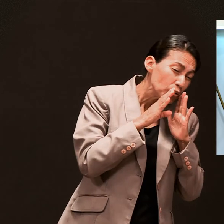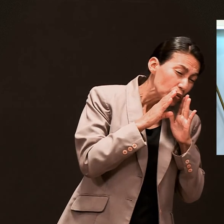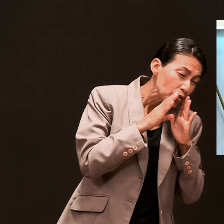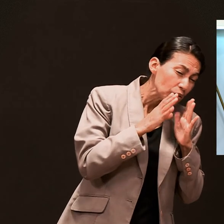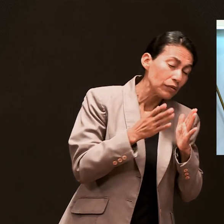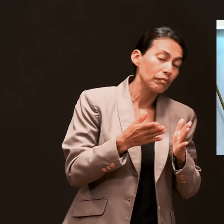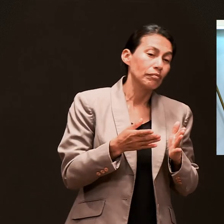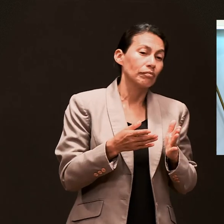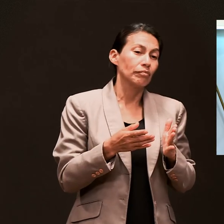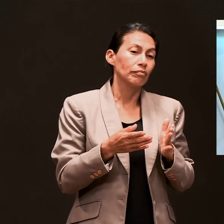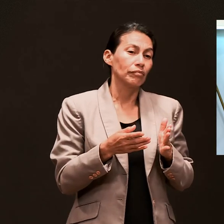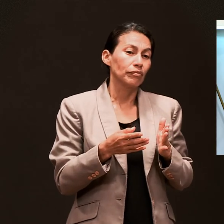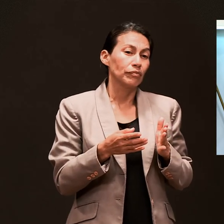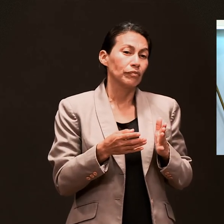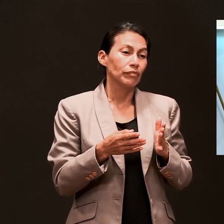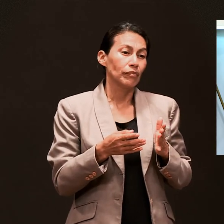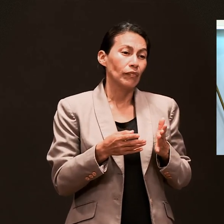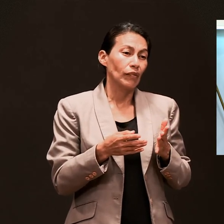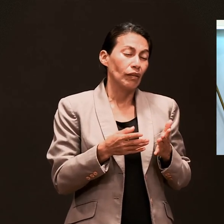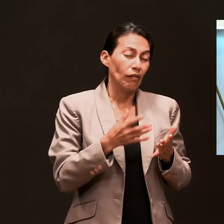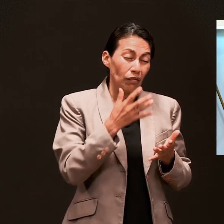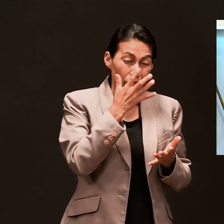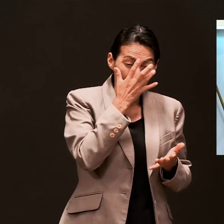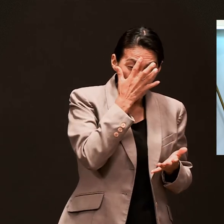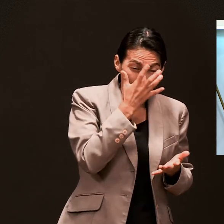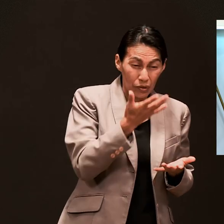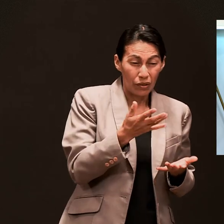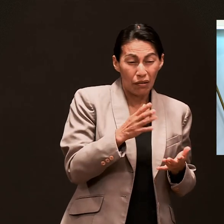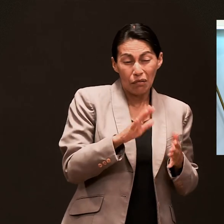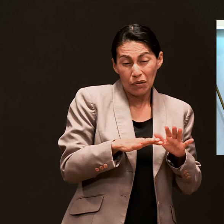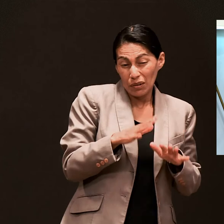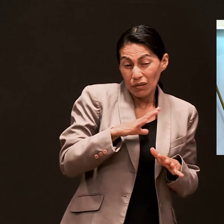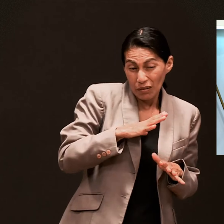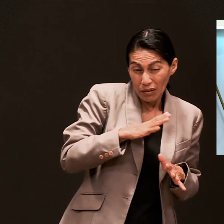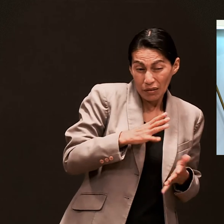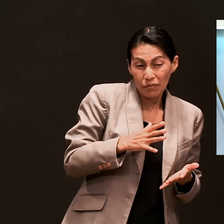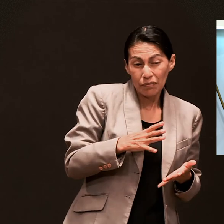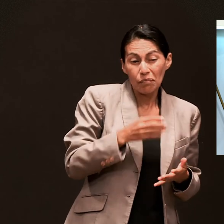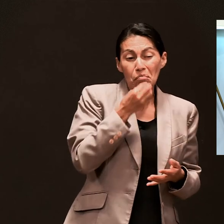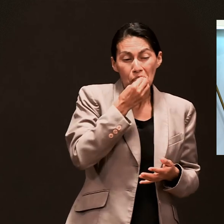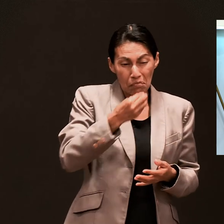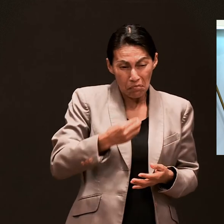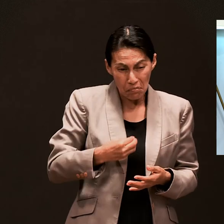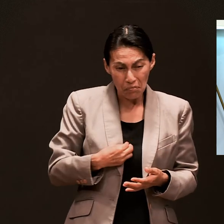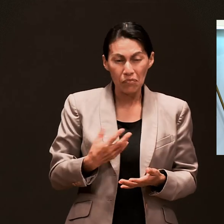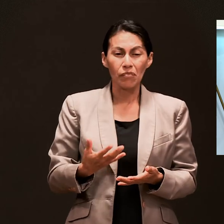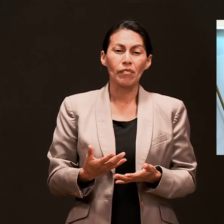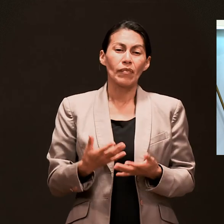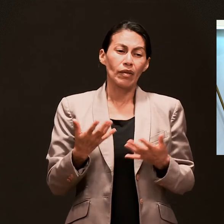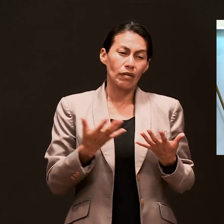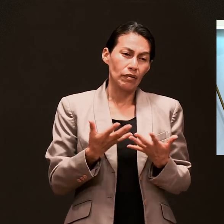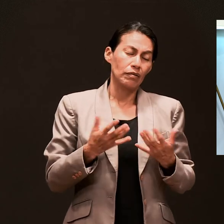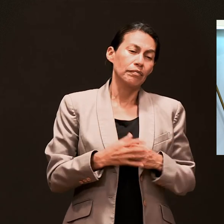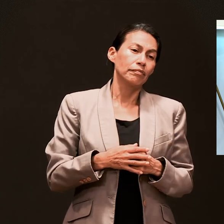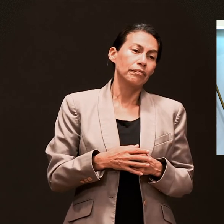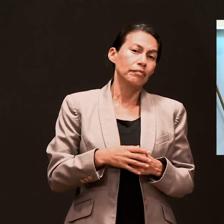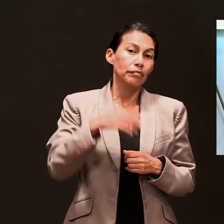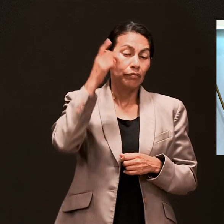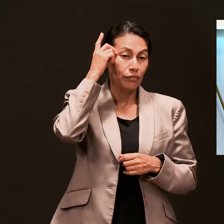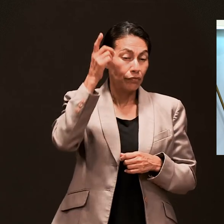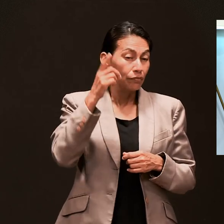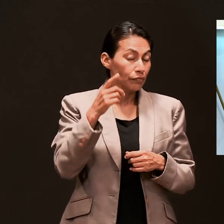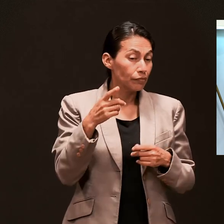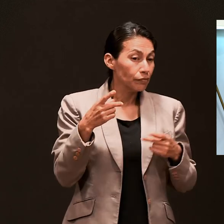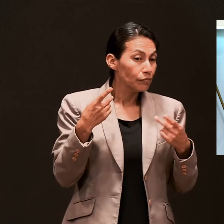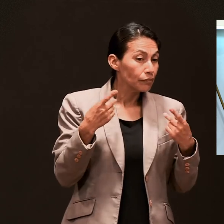la crítica de la Pues de lo propio de la vergüenza que pudiera haber porque no Dios